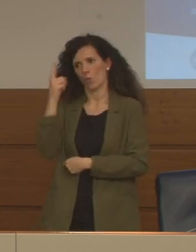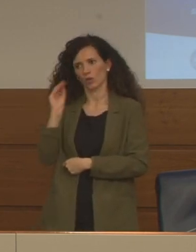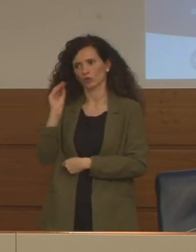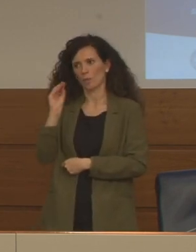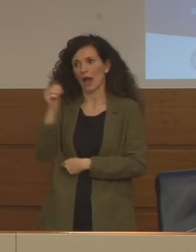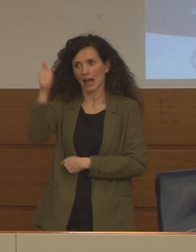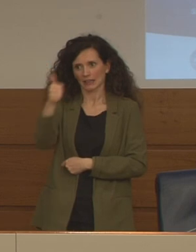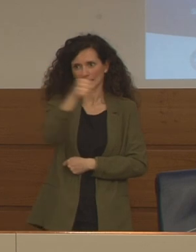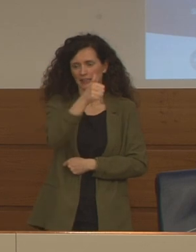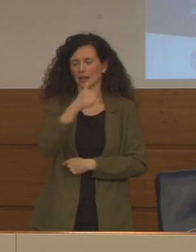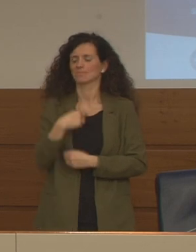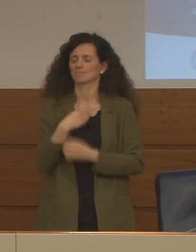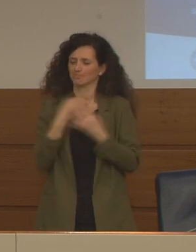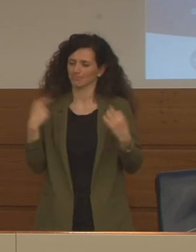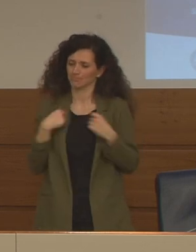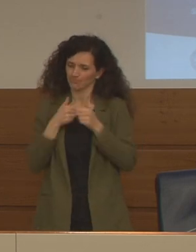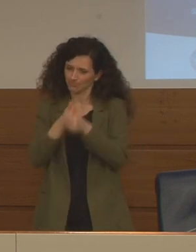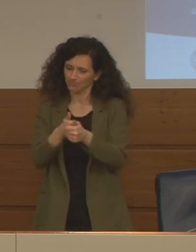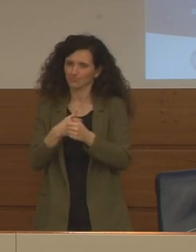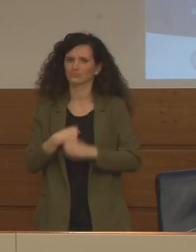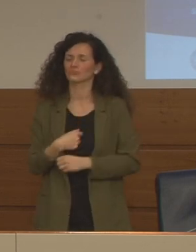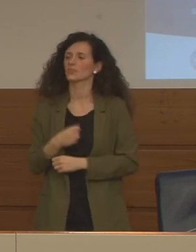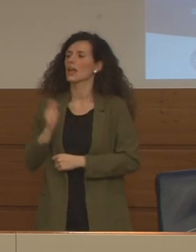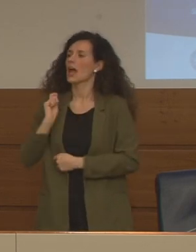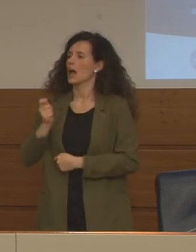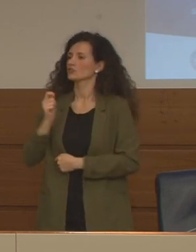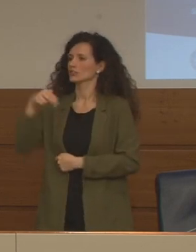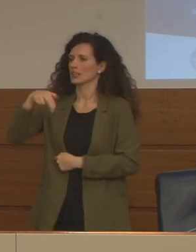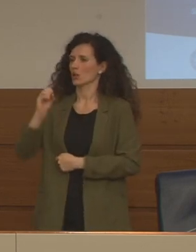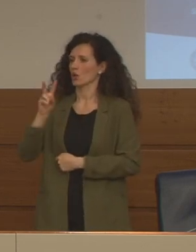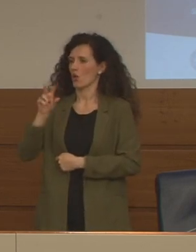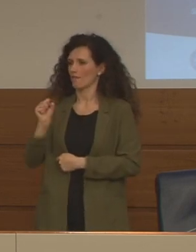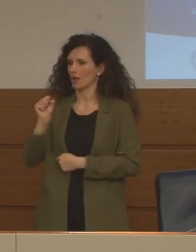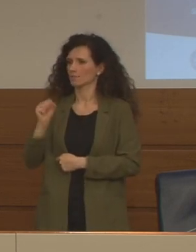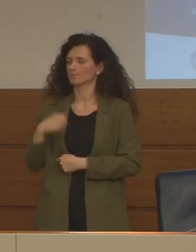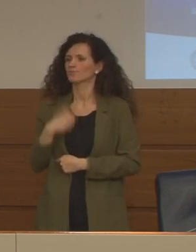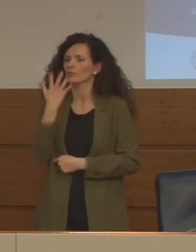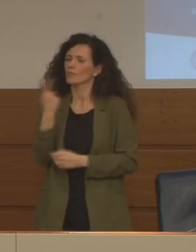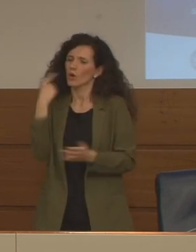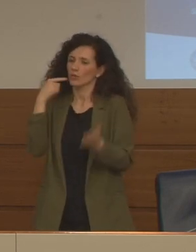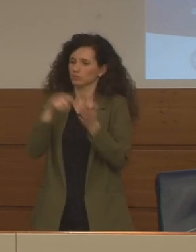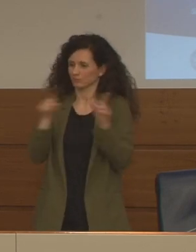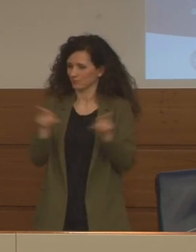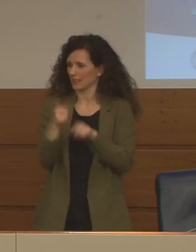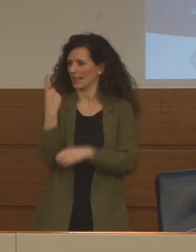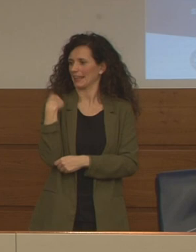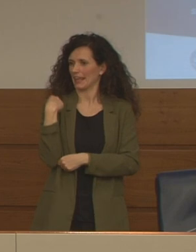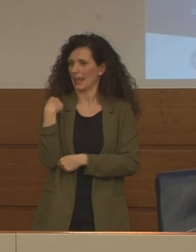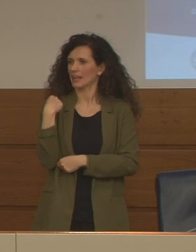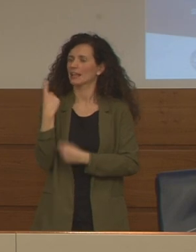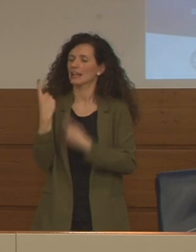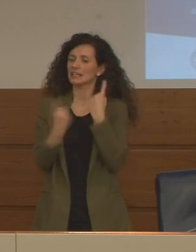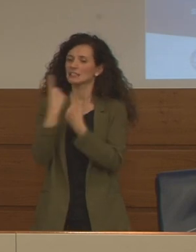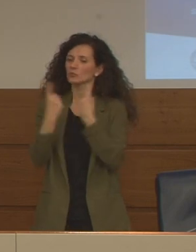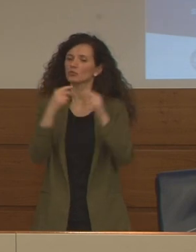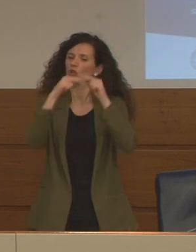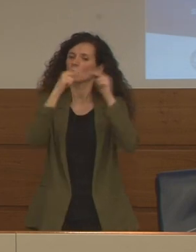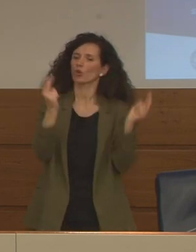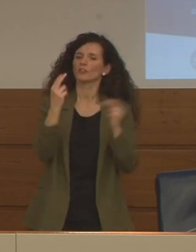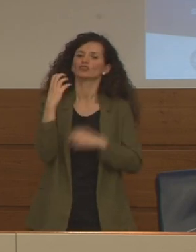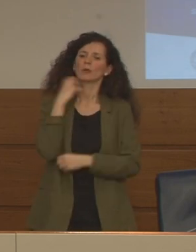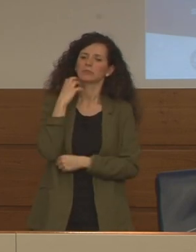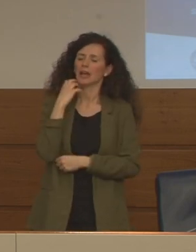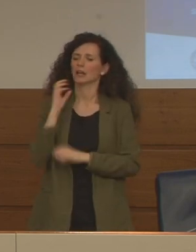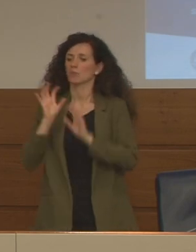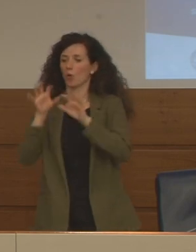mi atterrò giuliano bormioli agenzia nova e io vorrei tornare avevo già chiesto ieri sulla situazione delle province di bergamo e di